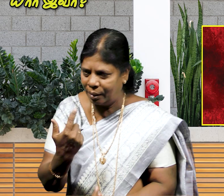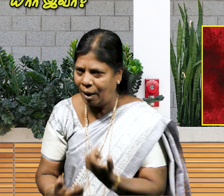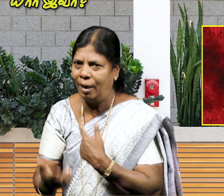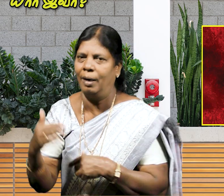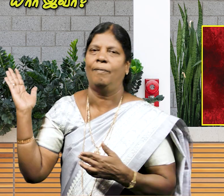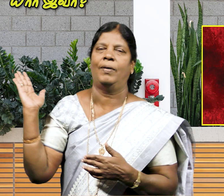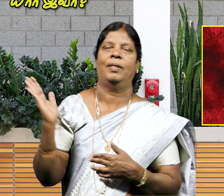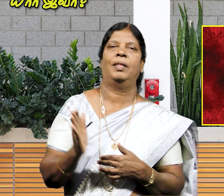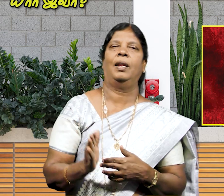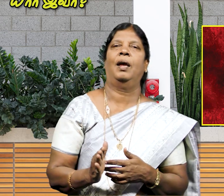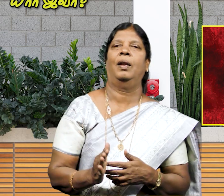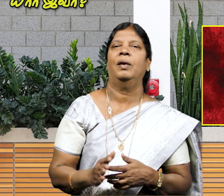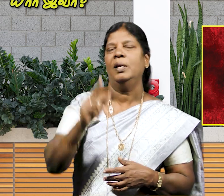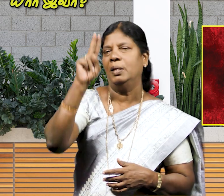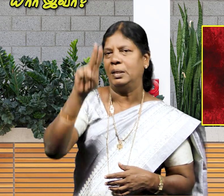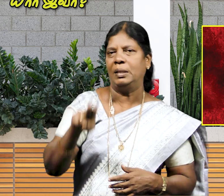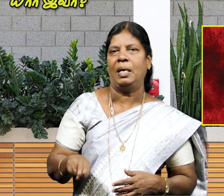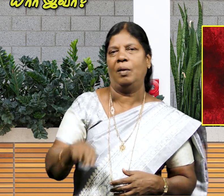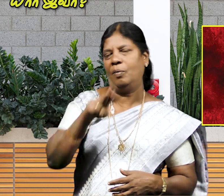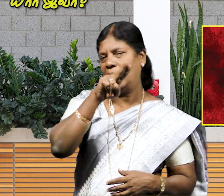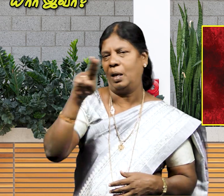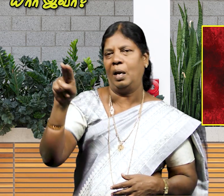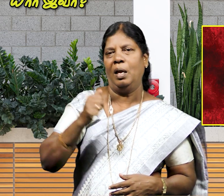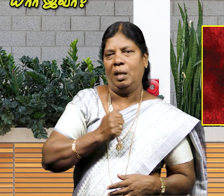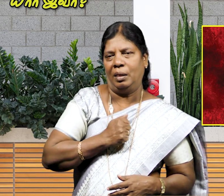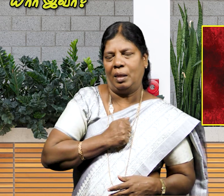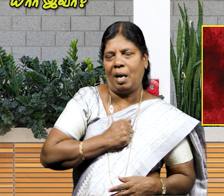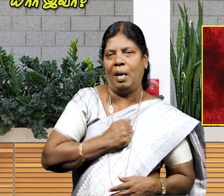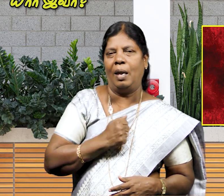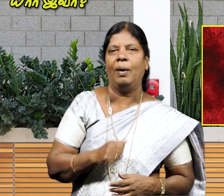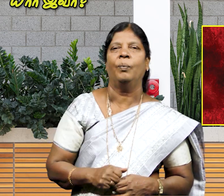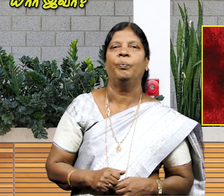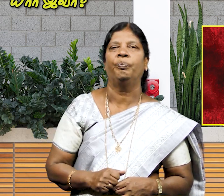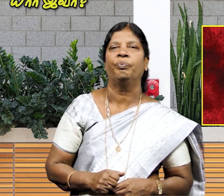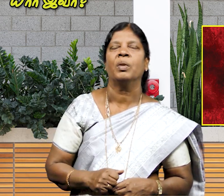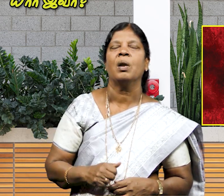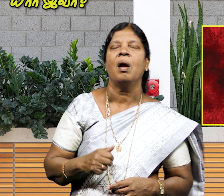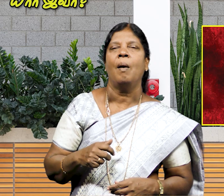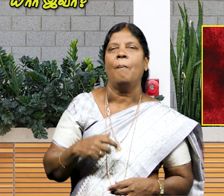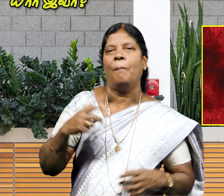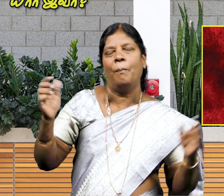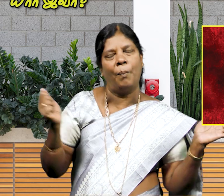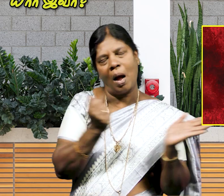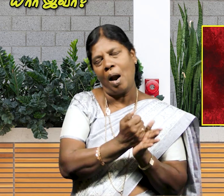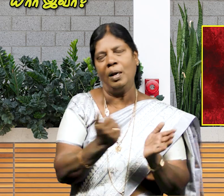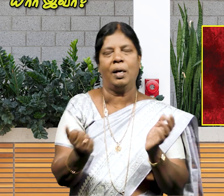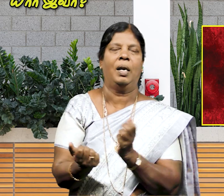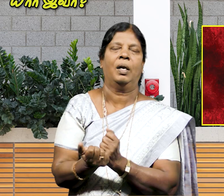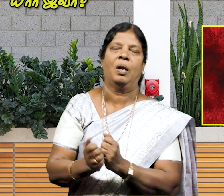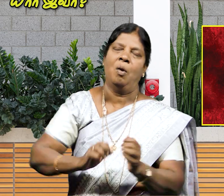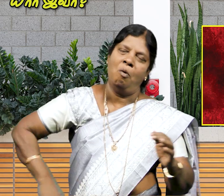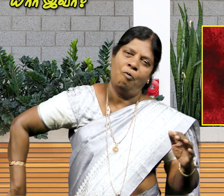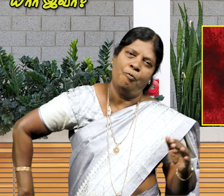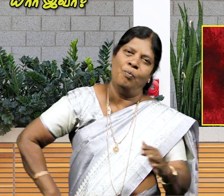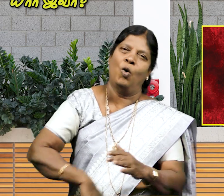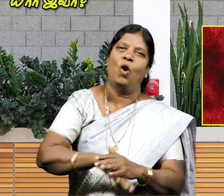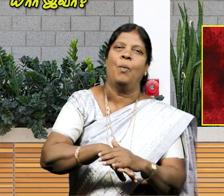தேடி வந்ததினாலே சிலுவையில் தன்னையே பாடுகளுக்கு